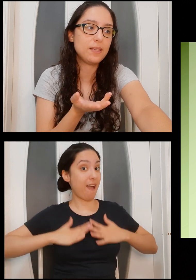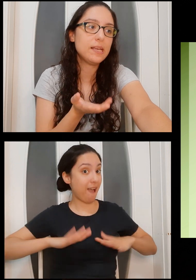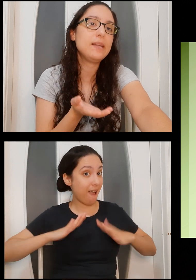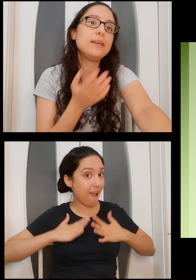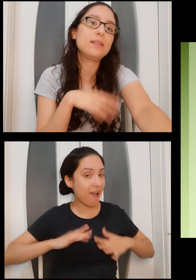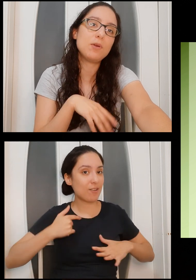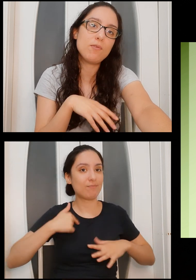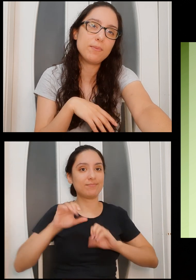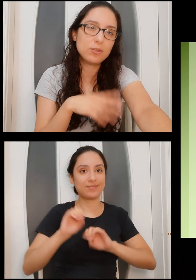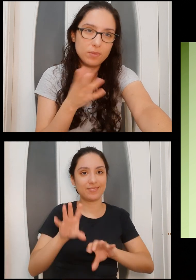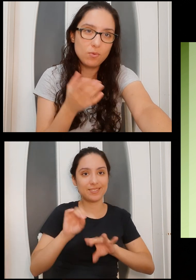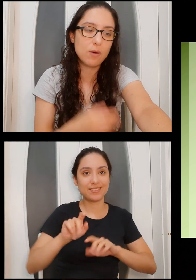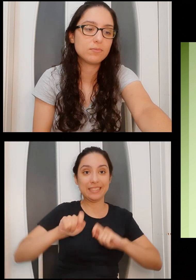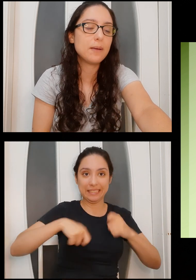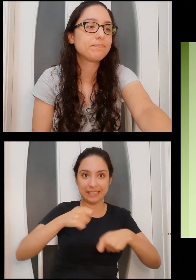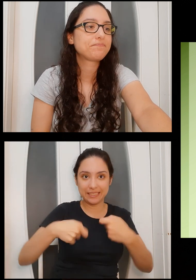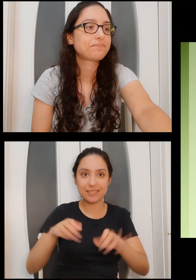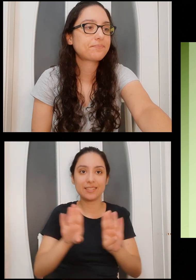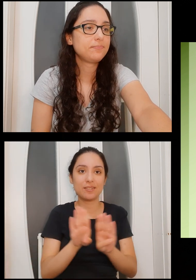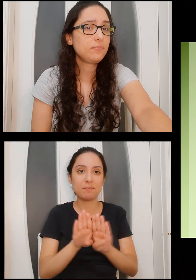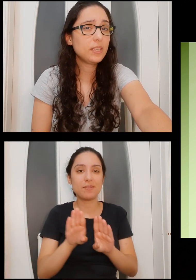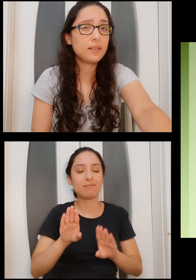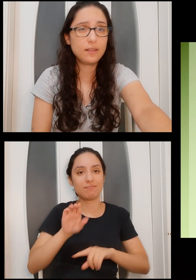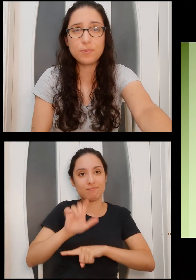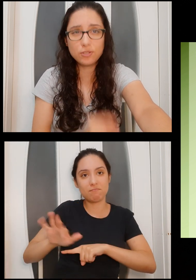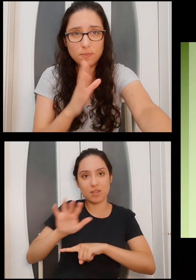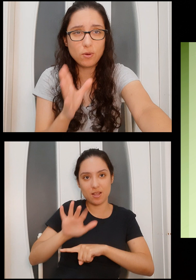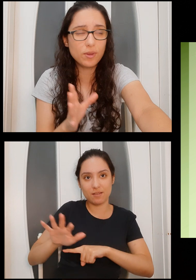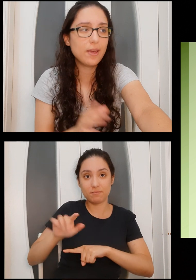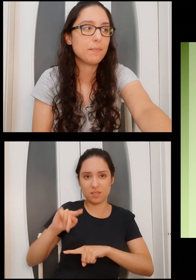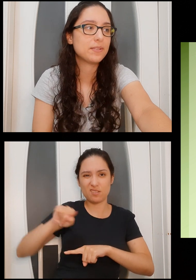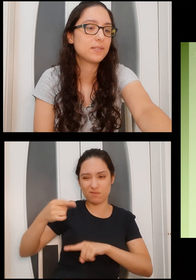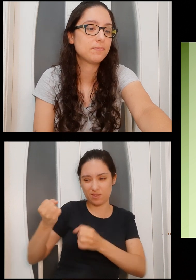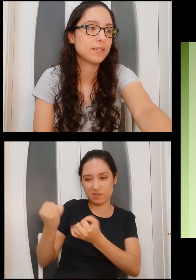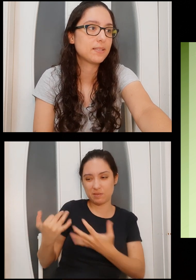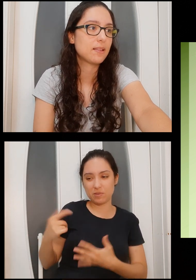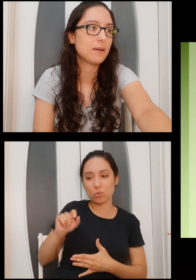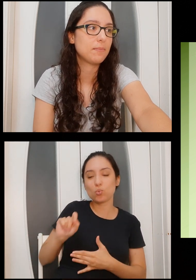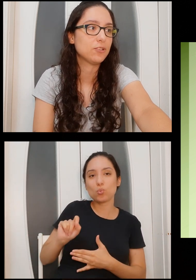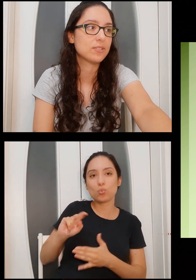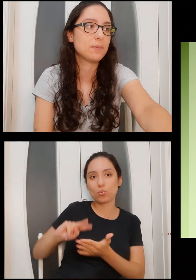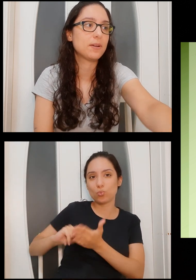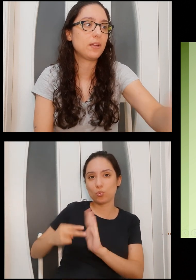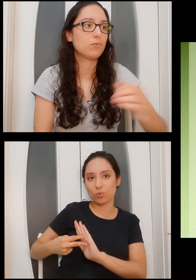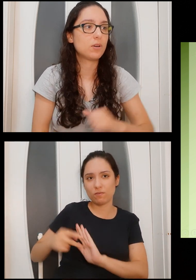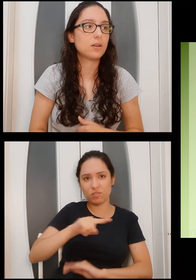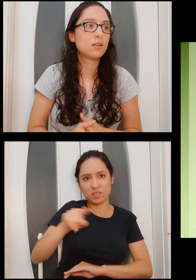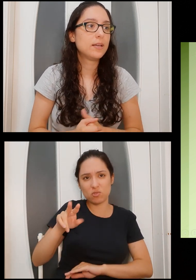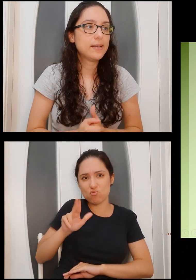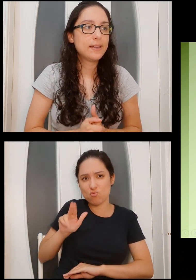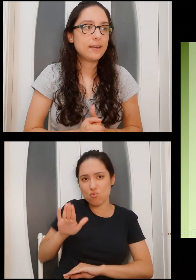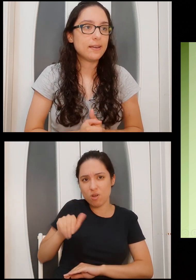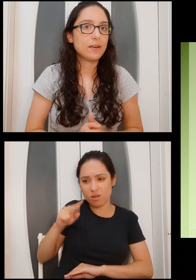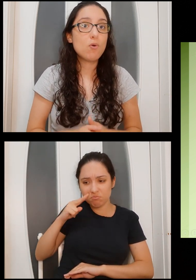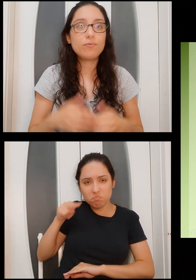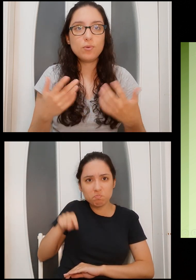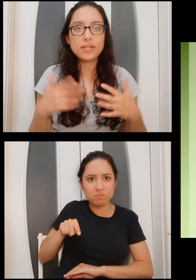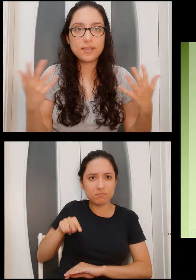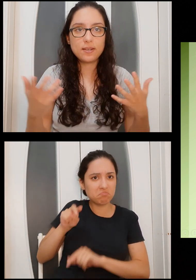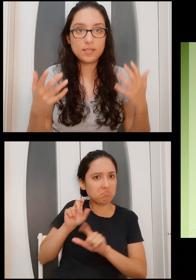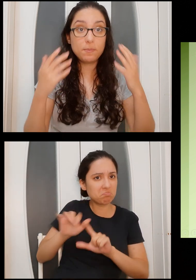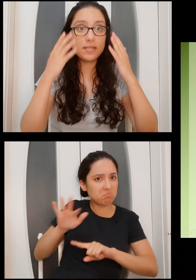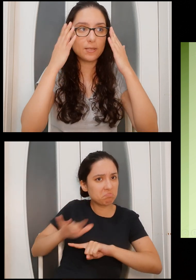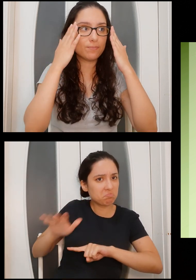vocês aprenderem, e também o alfabeto manual, tá? Depois eu explico o que é mais claramente, assim, pra quem nunca